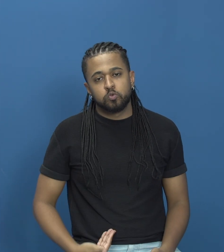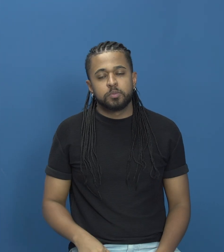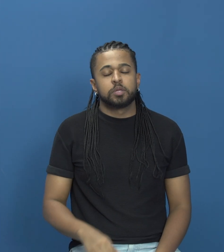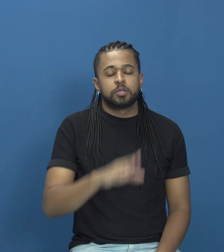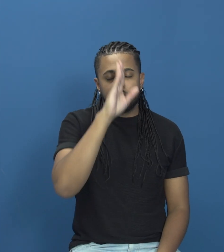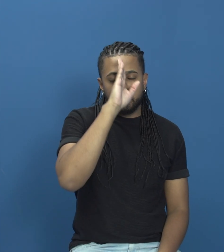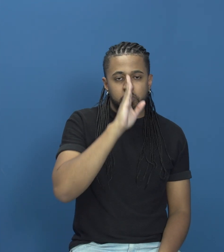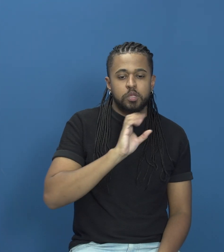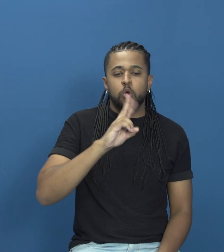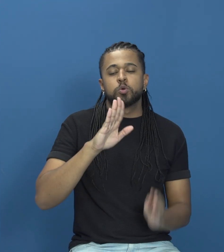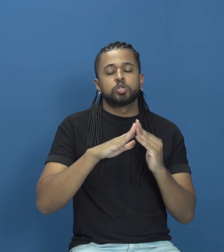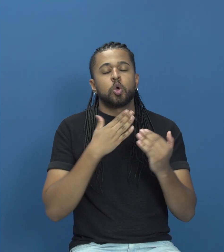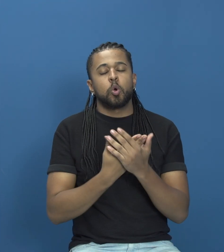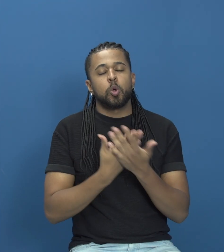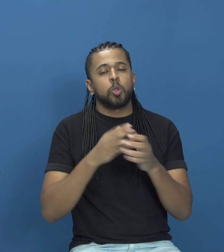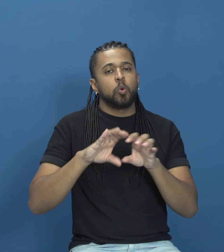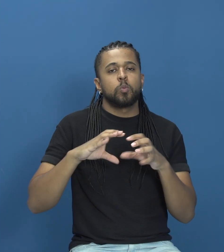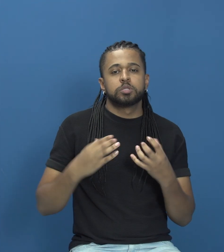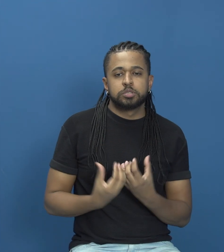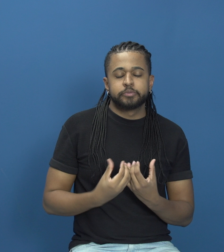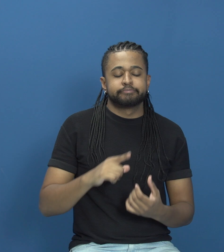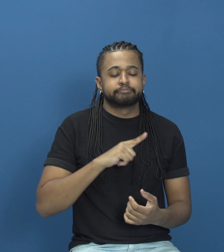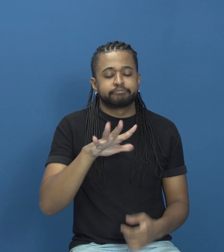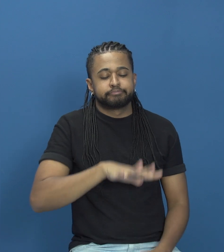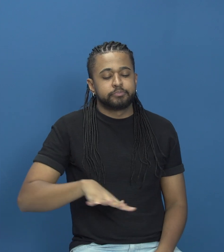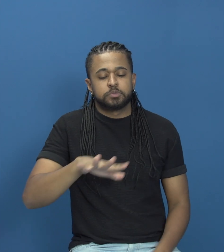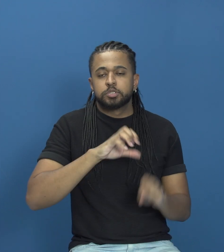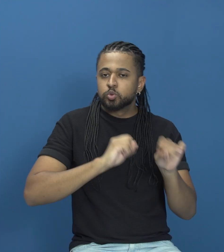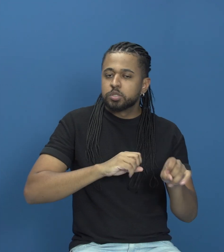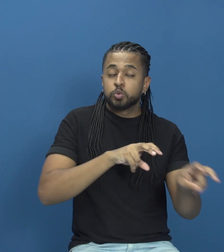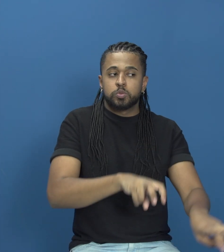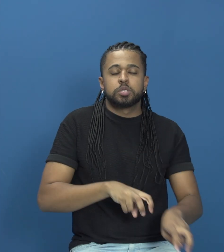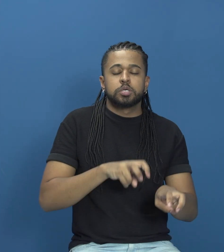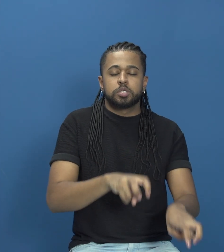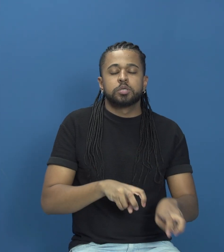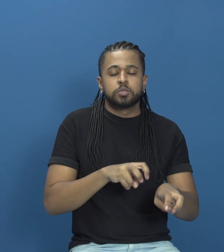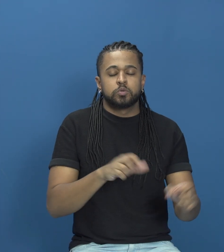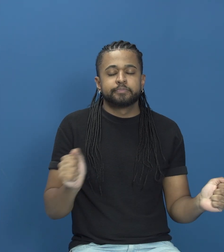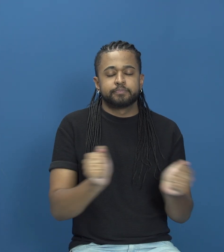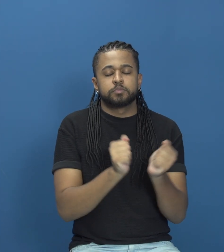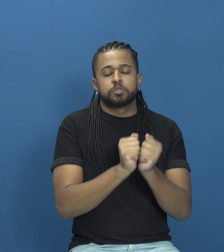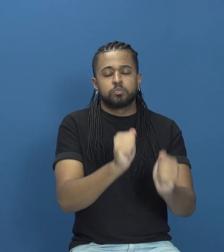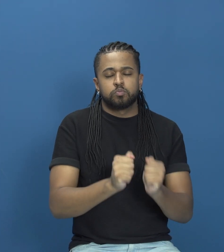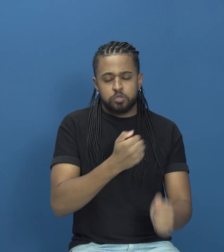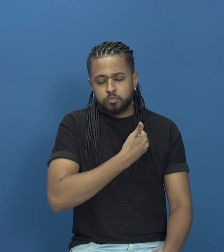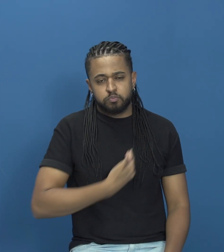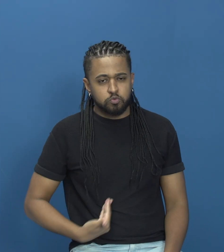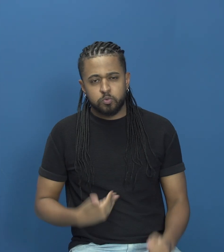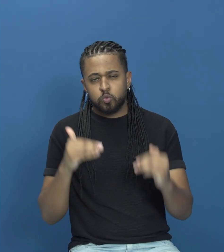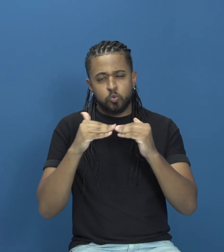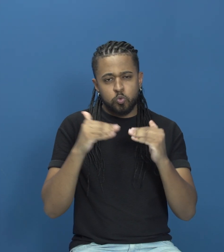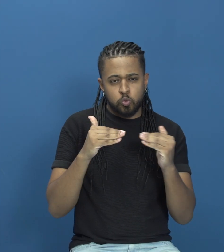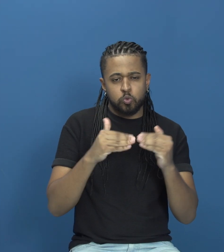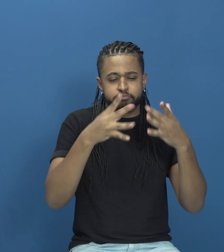gratuita ou em escolas comunitárias que atuam no âmbito da educação do campo, conveniadas com o poder público, de acordo